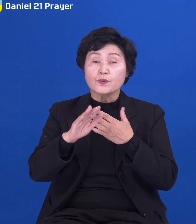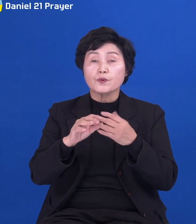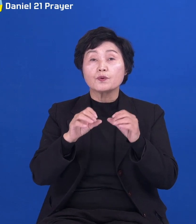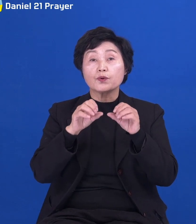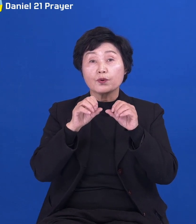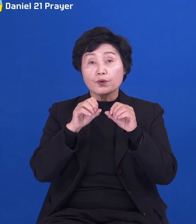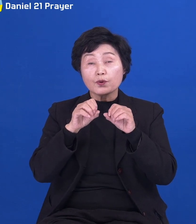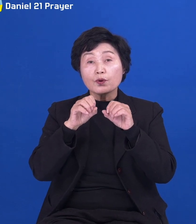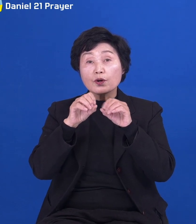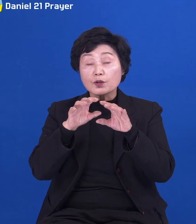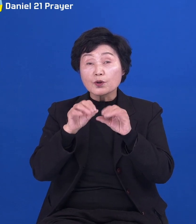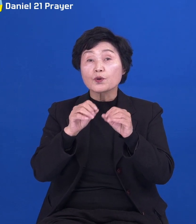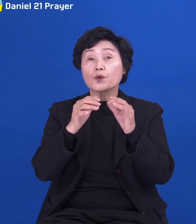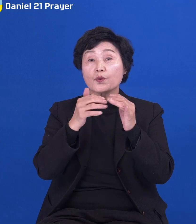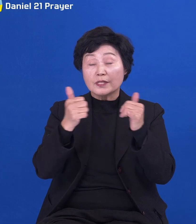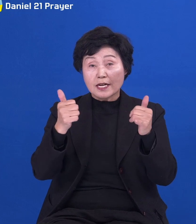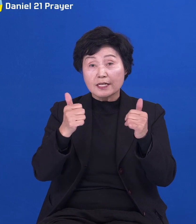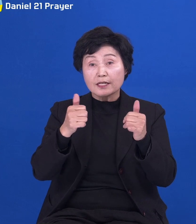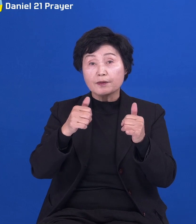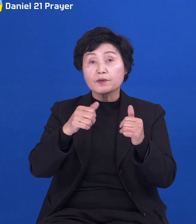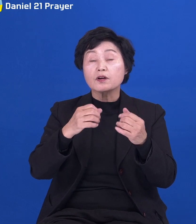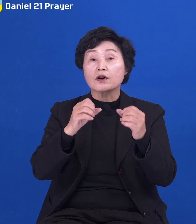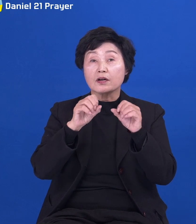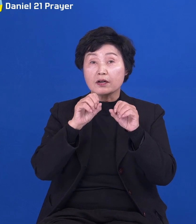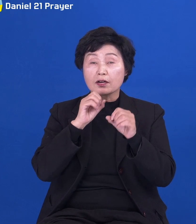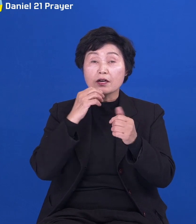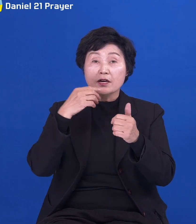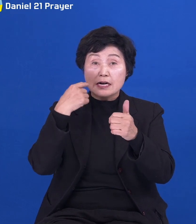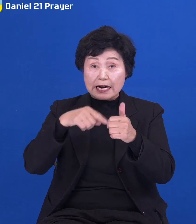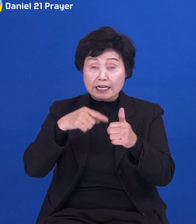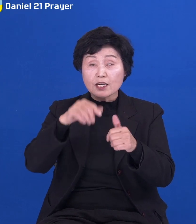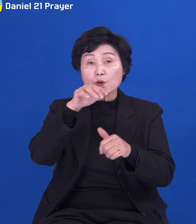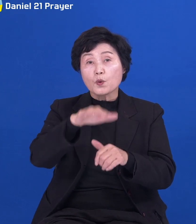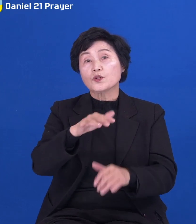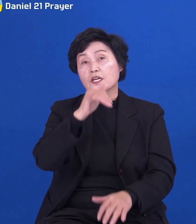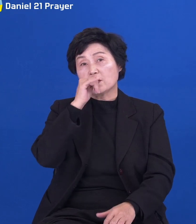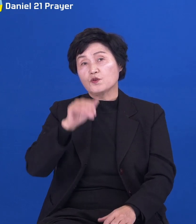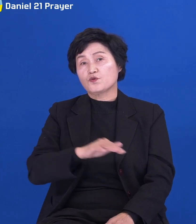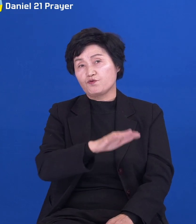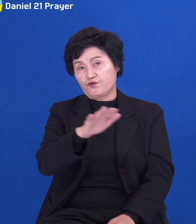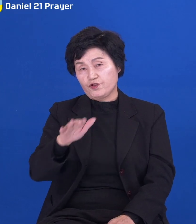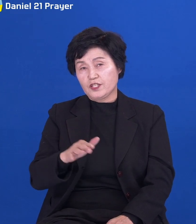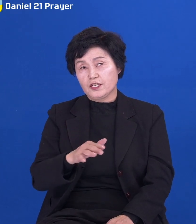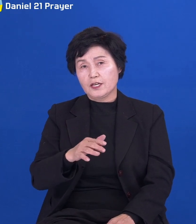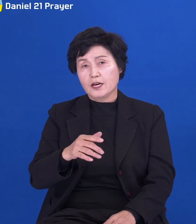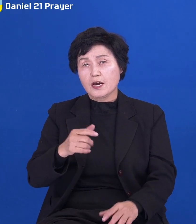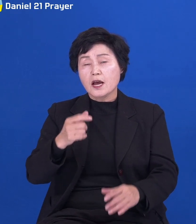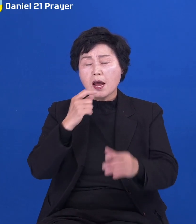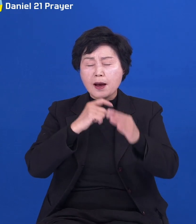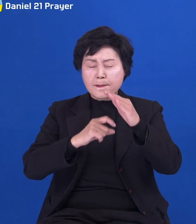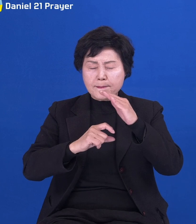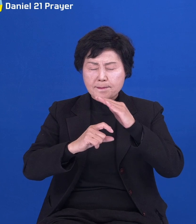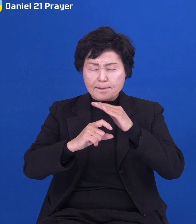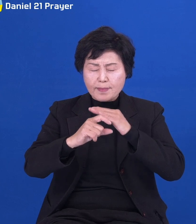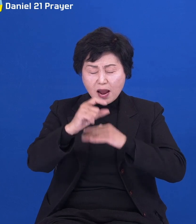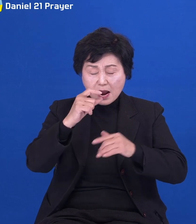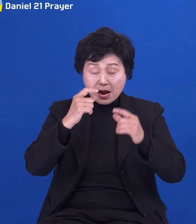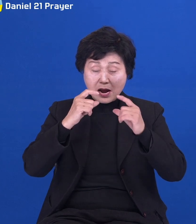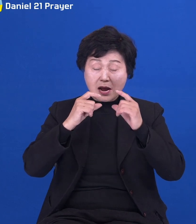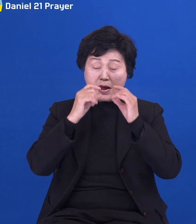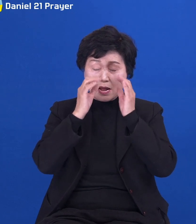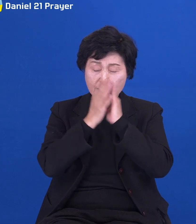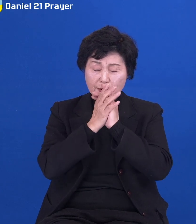사역장에 있던 우리는 5명이었는데요. 중국 산동성 일조의 바닷가에서 철야 기도를 하다가 중국 경찰에 체포가